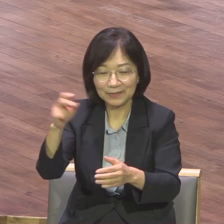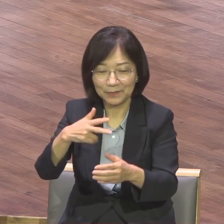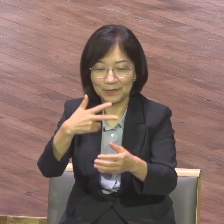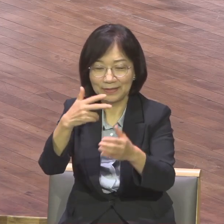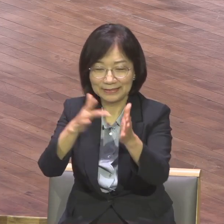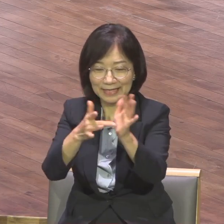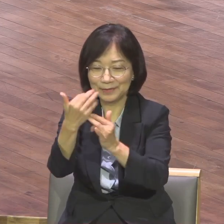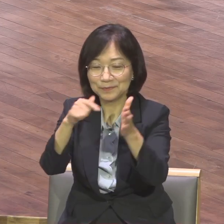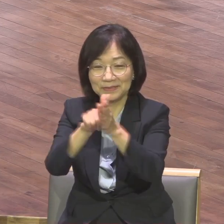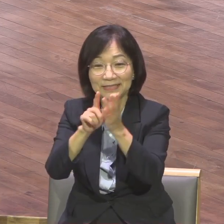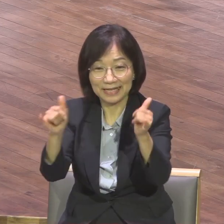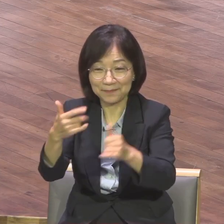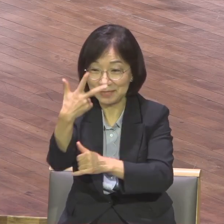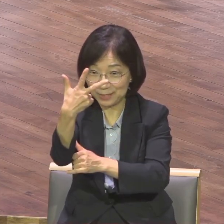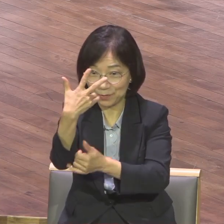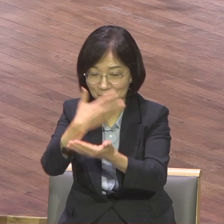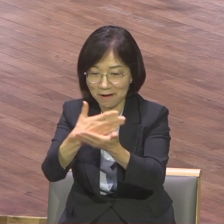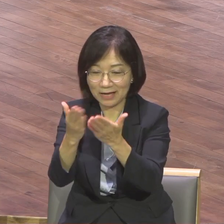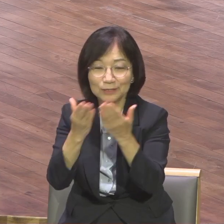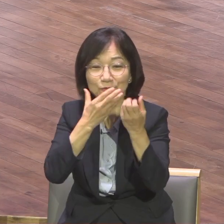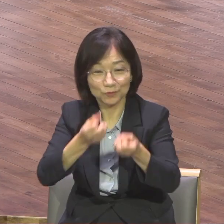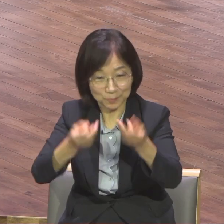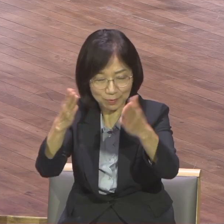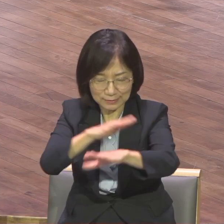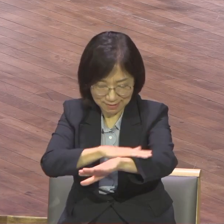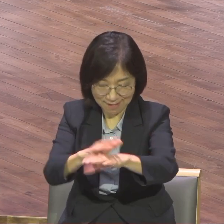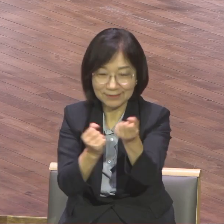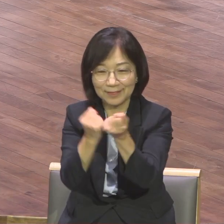축복. 착착착착착.